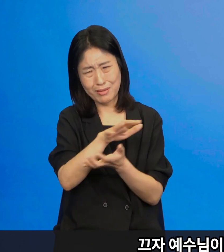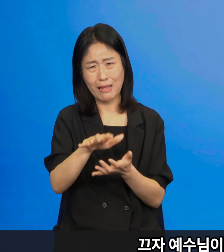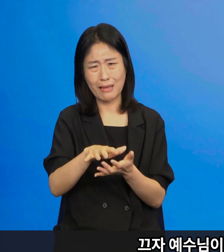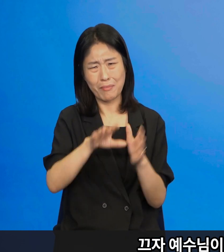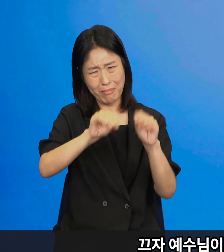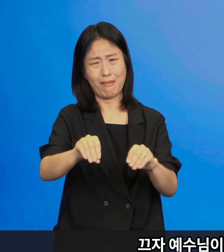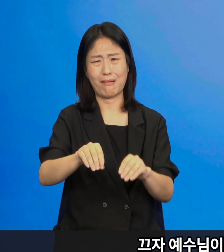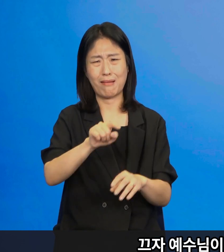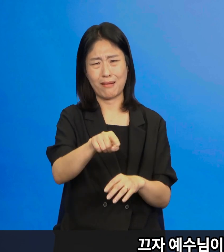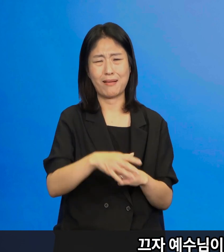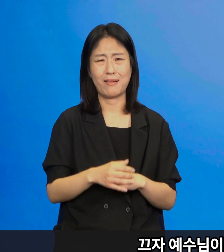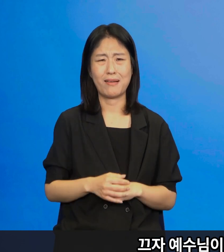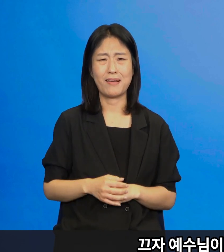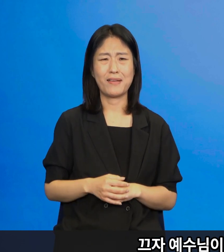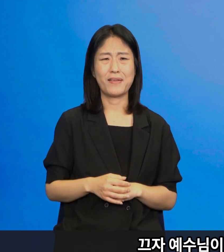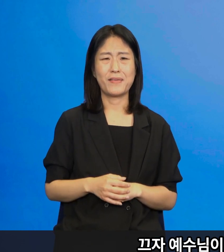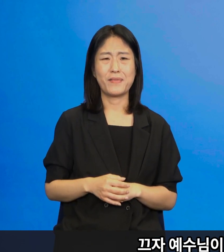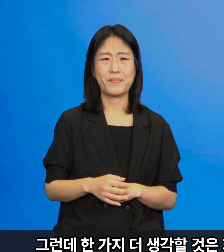예수님 그러시지 않을까요?